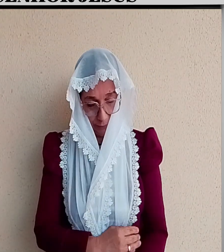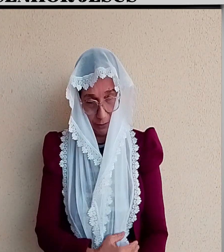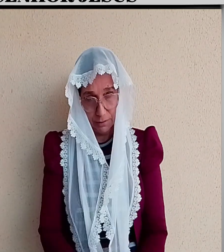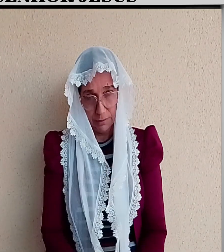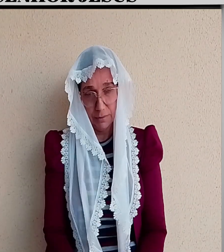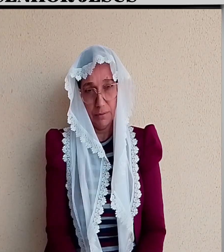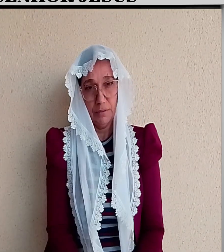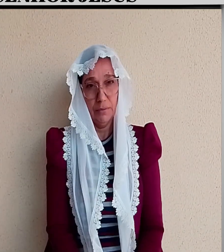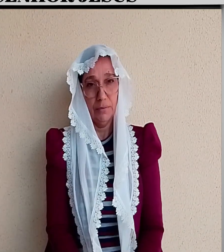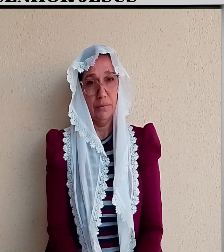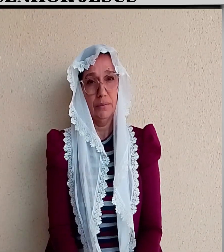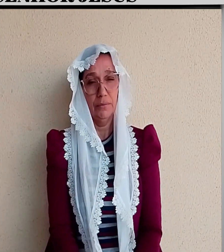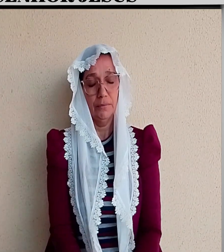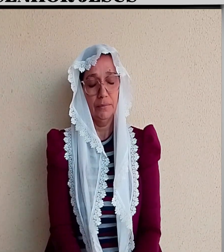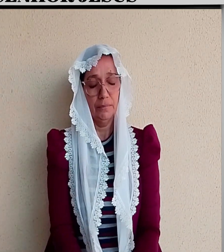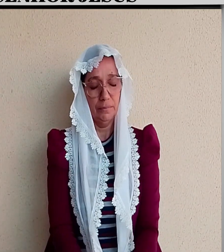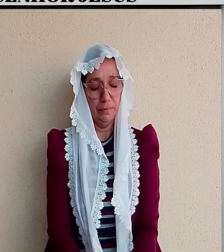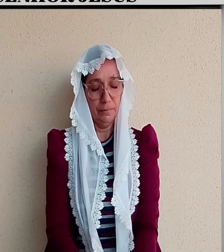Glória a Jesus.